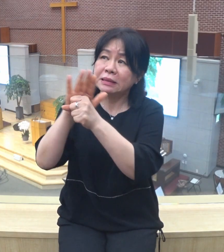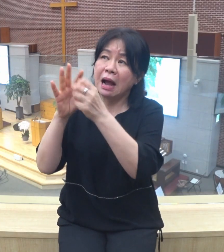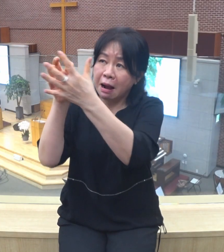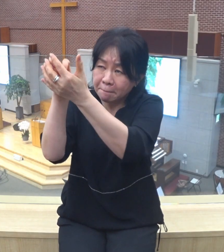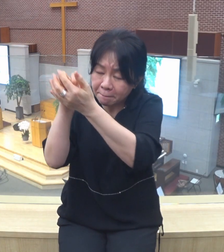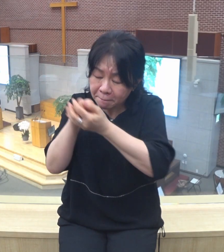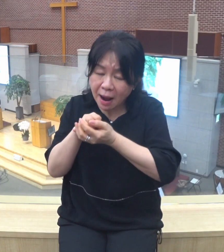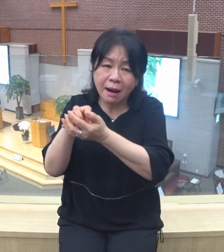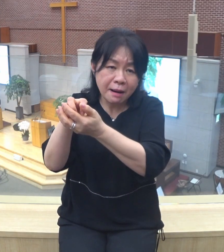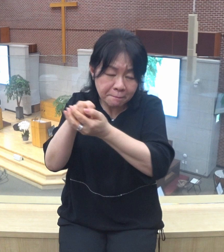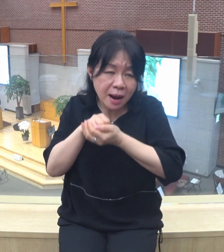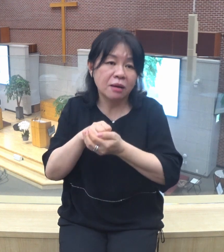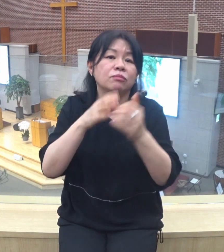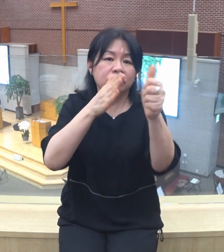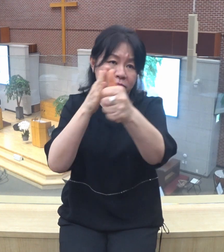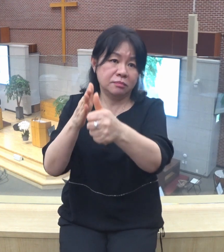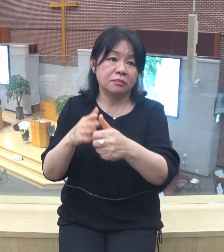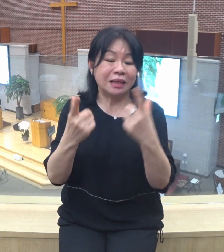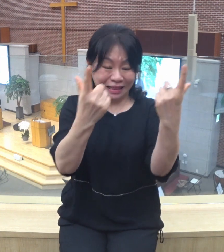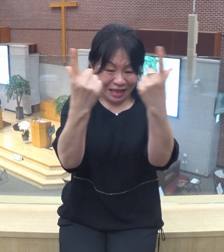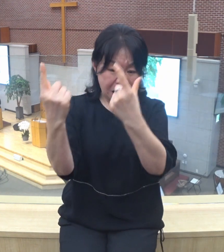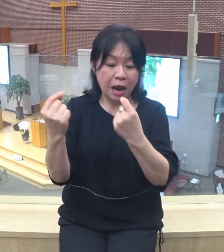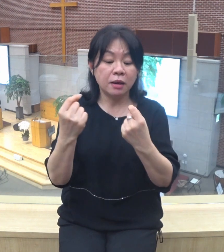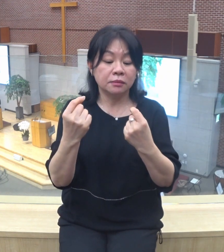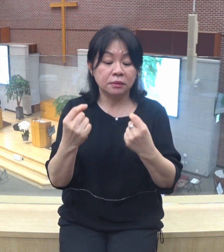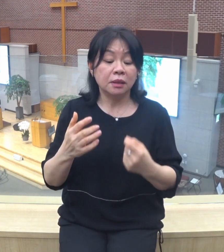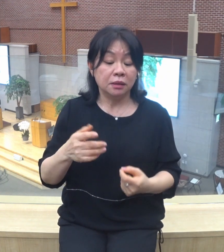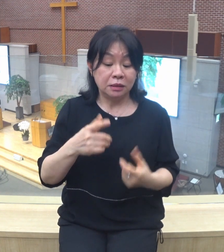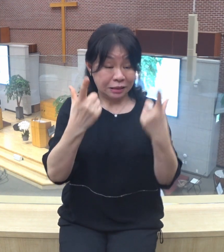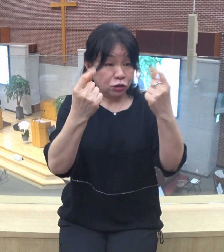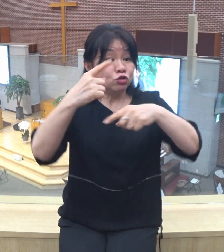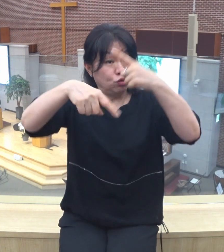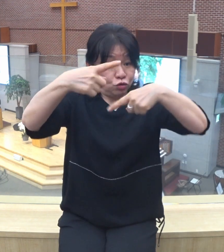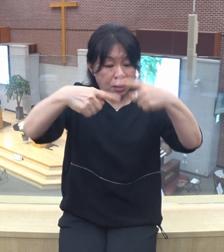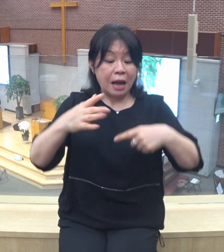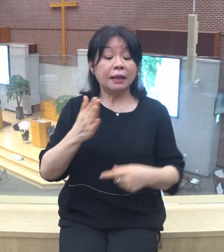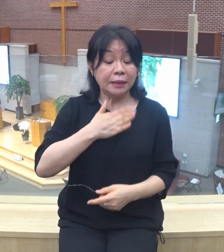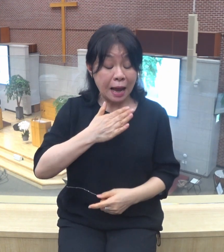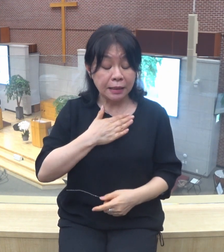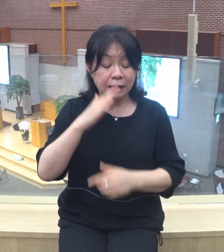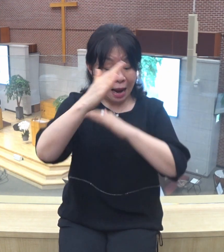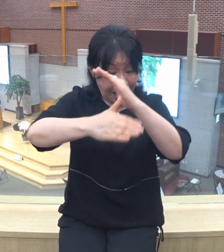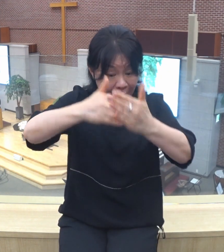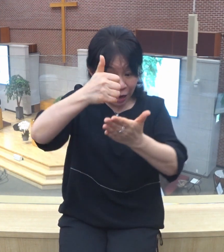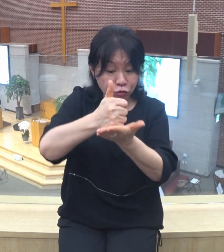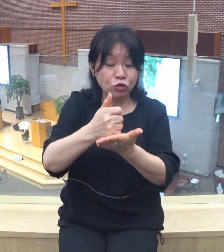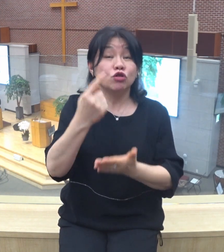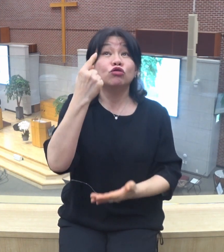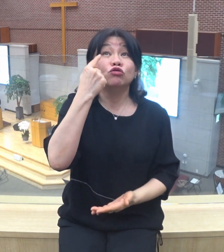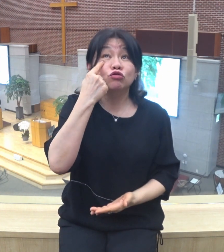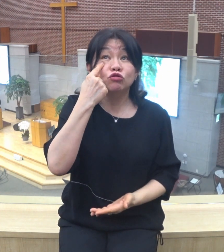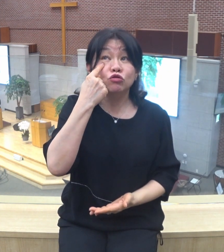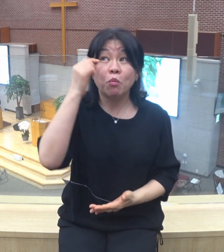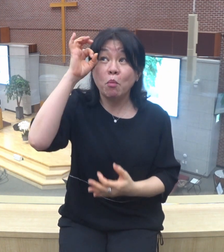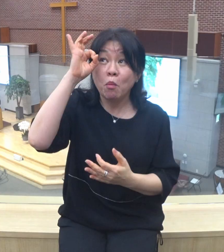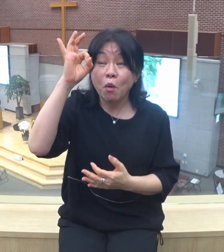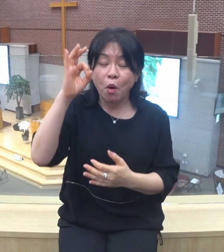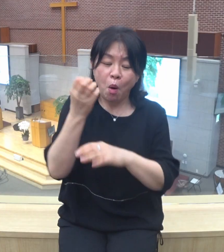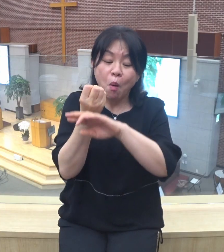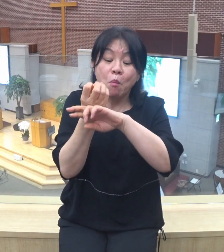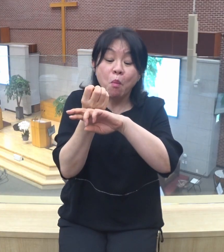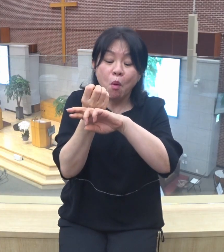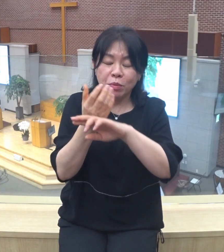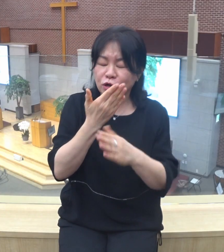함께 고백해 보겠습니다. 하나님, 나는 하나님의 눈에